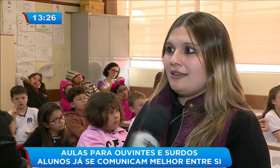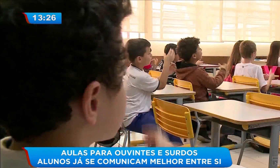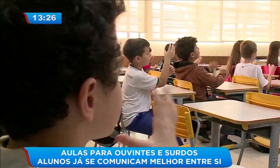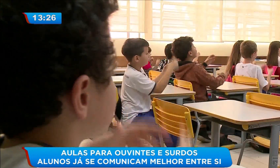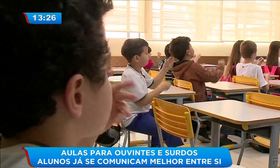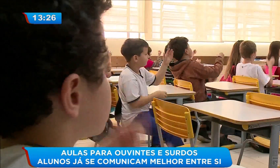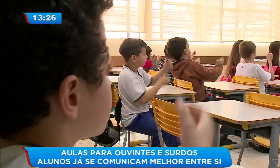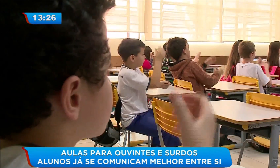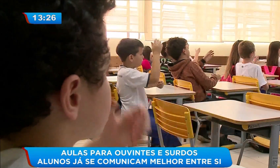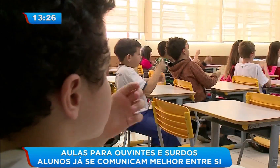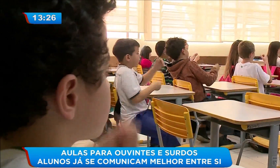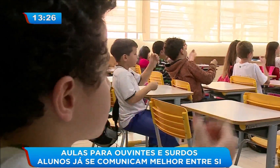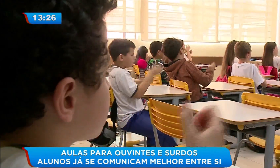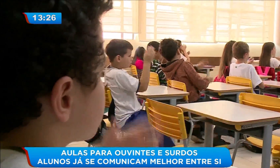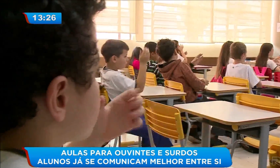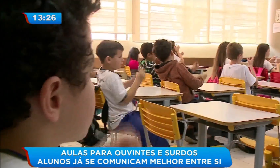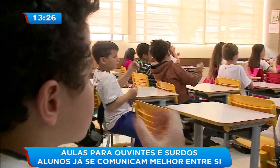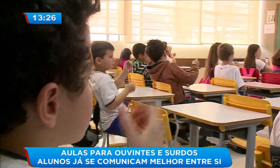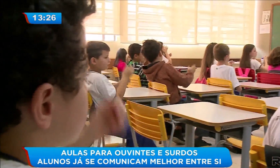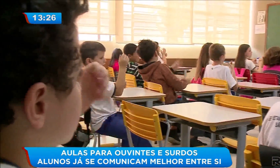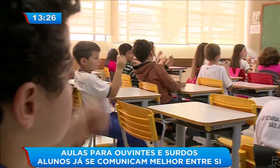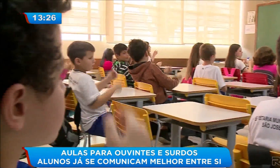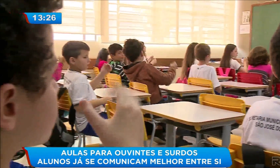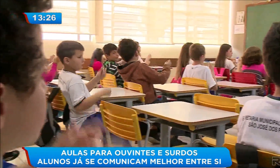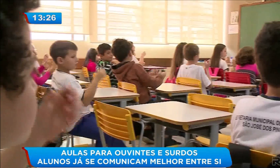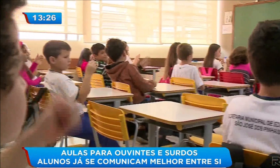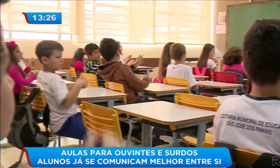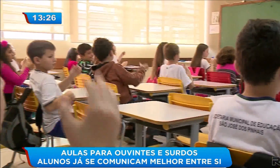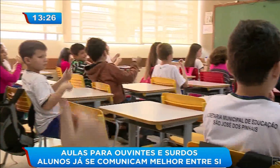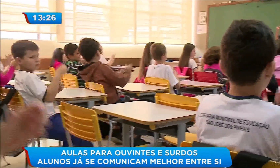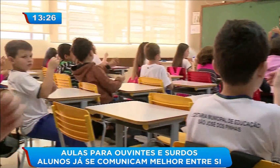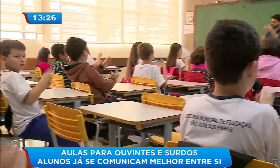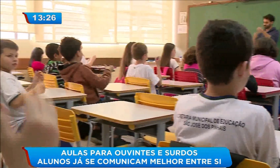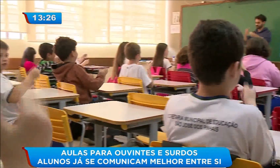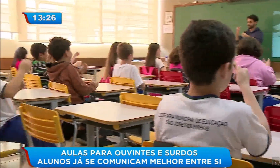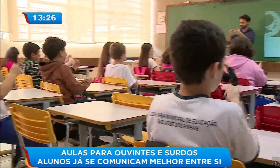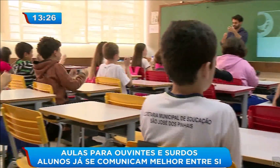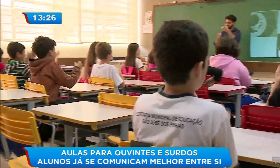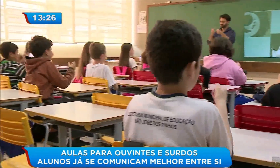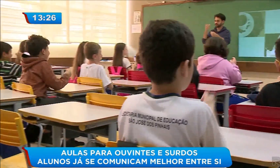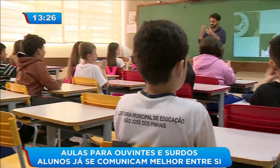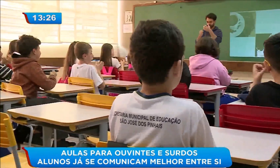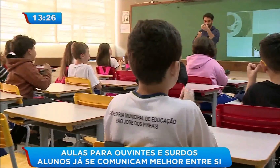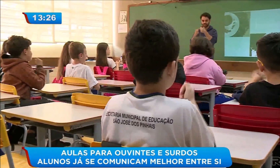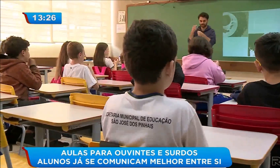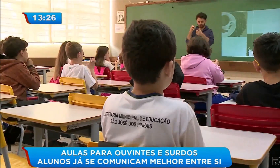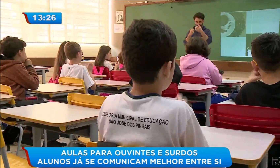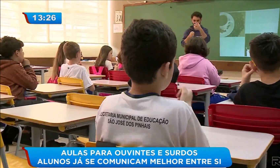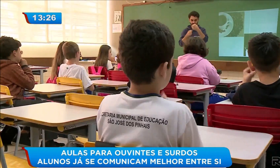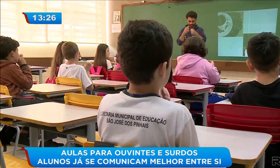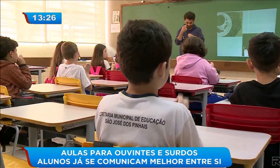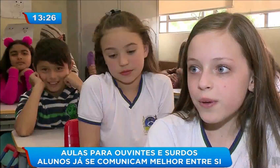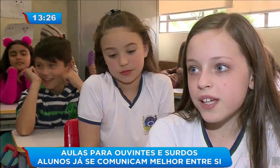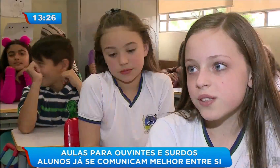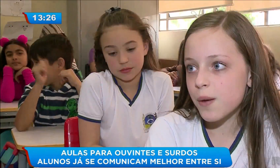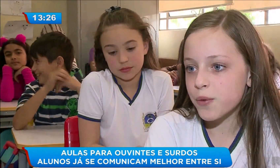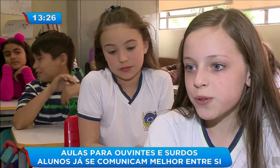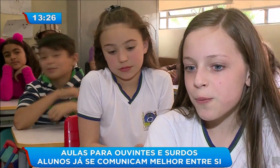Há apenas dois meses, a nova disciplina já caiu no gosto e nos gestos da criançada. Isso é muito